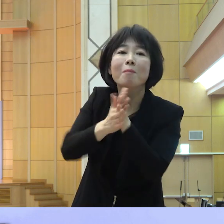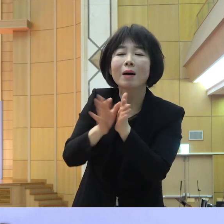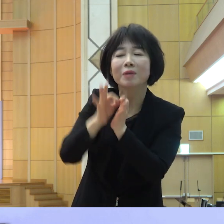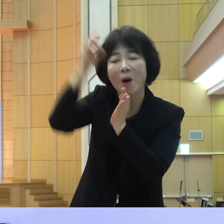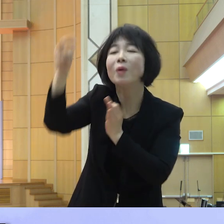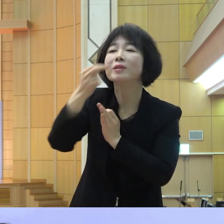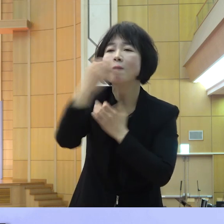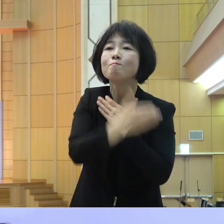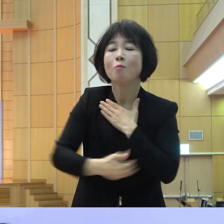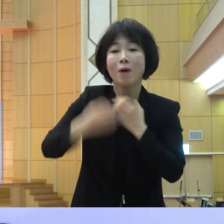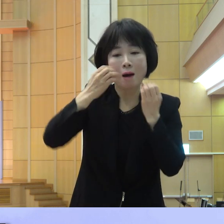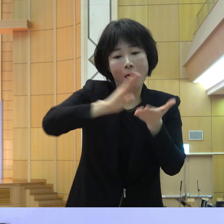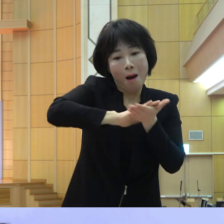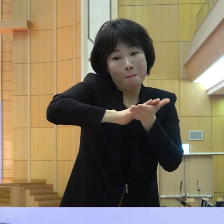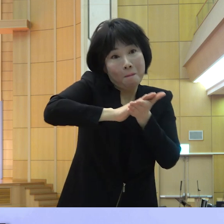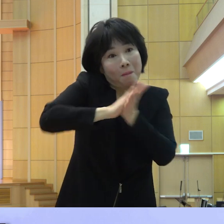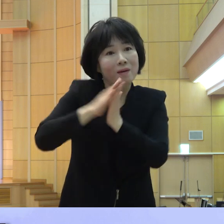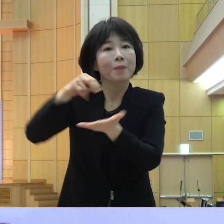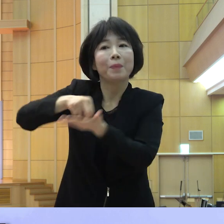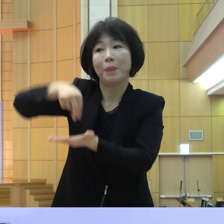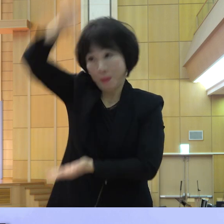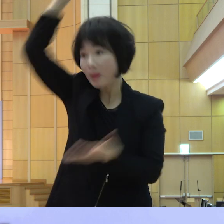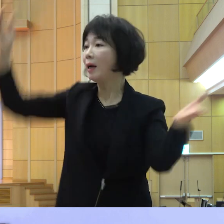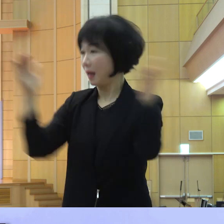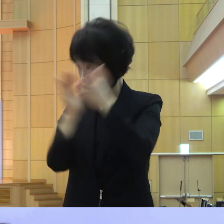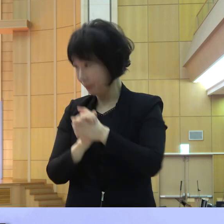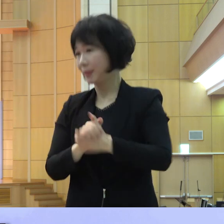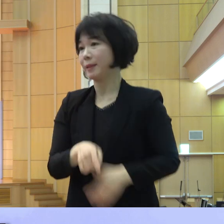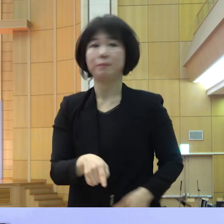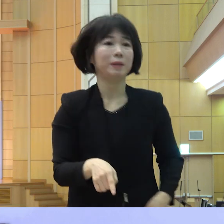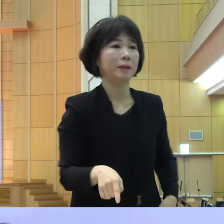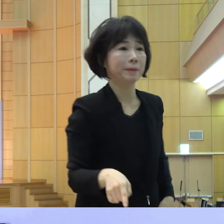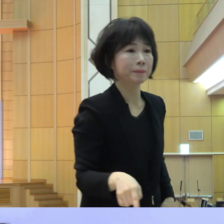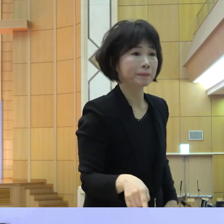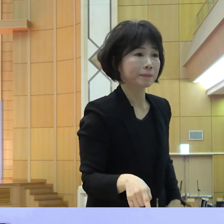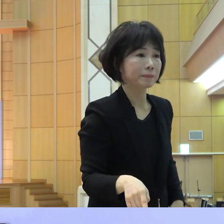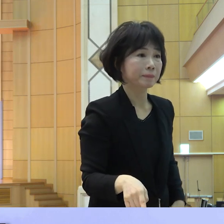몸으로, 그래서 영생 복락을 누리는 것입니다. 그걸 말하는 거예요.